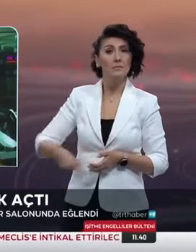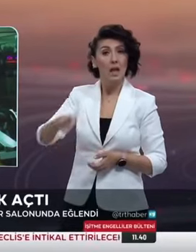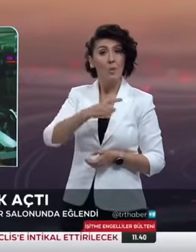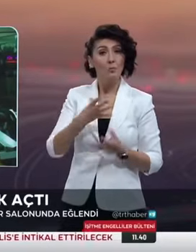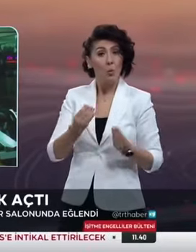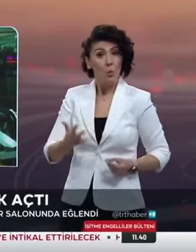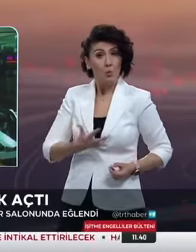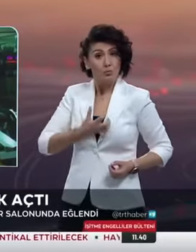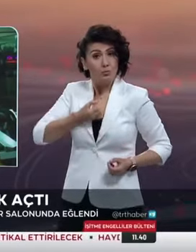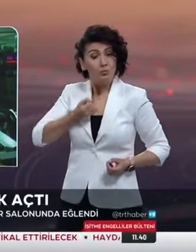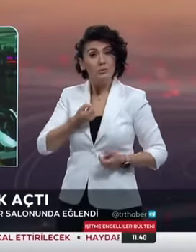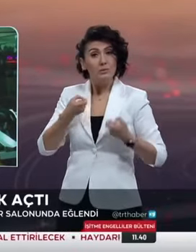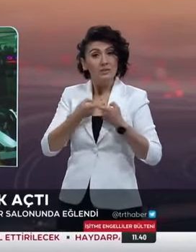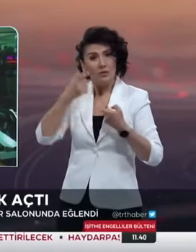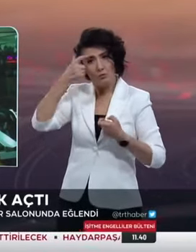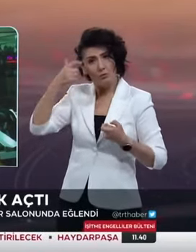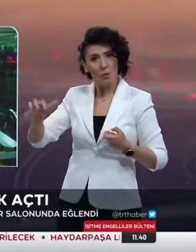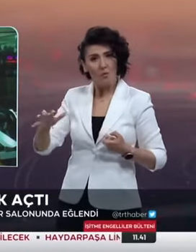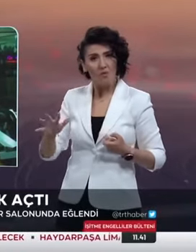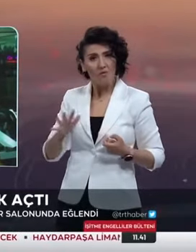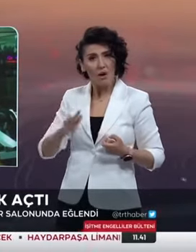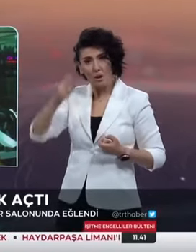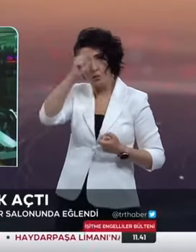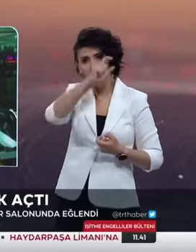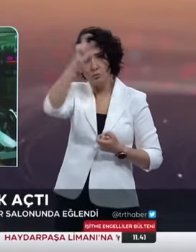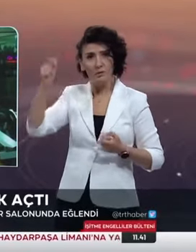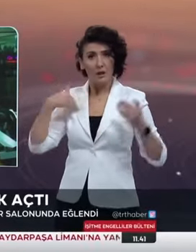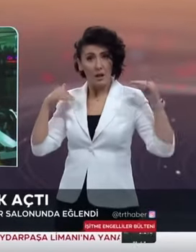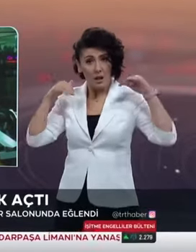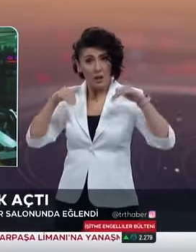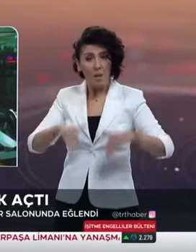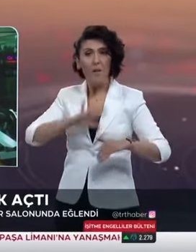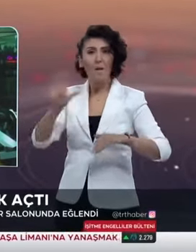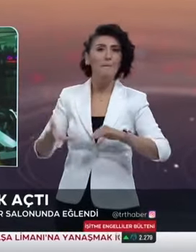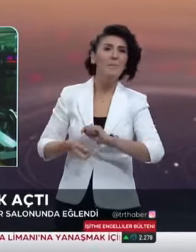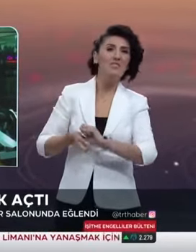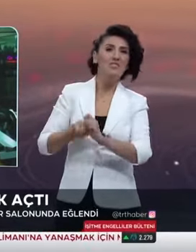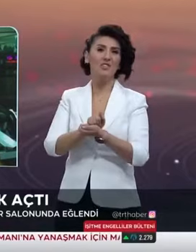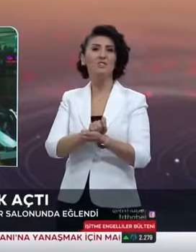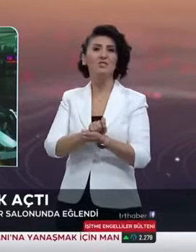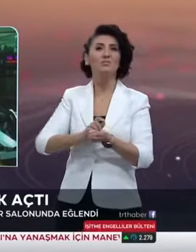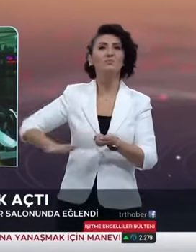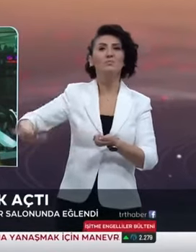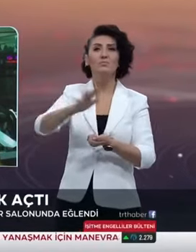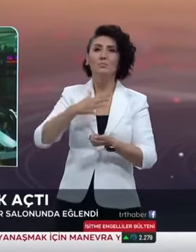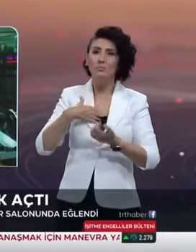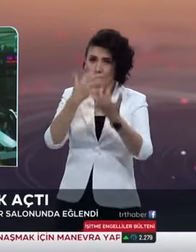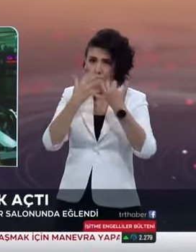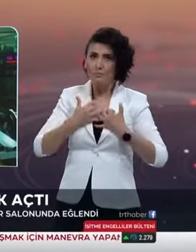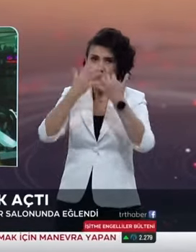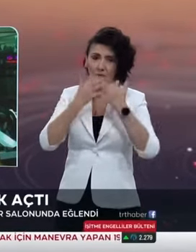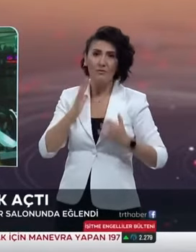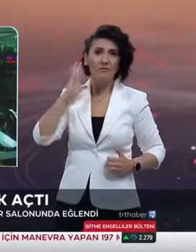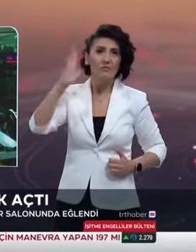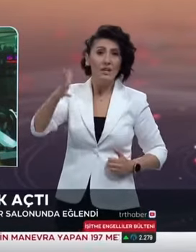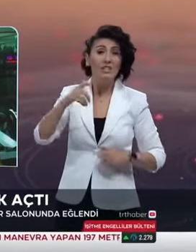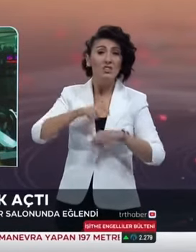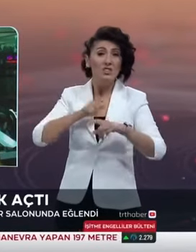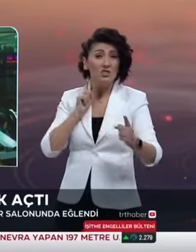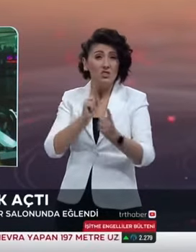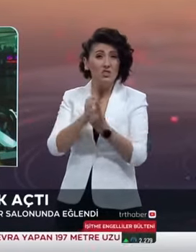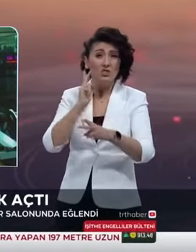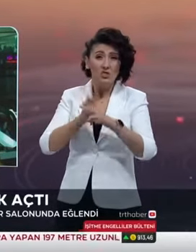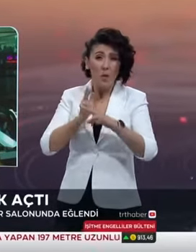Hepimiz çok üzgünüz ve savaşın şokunu yaşıyoruz. Türkiye'ye geldiğimizde her şey değişti. Burada bizi çok iyi ağırlıyorlar. En kısa zamanda